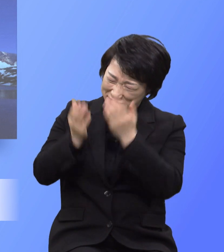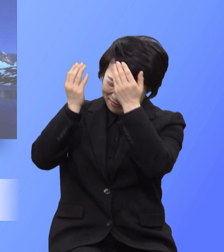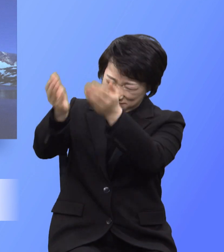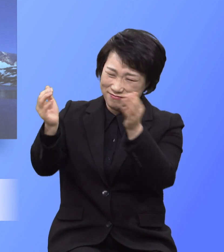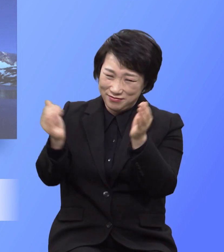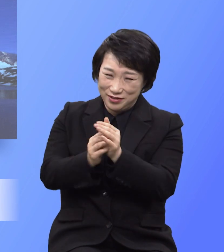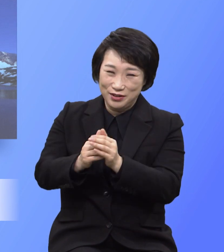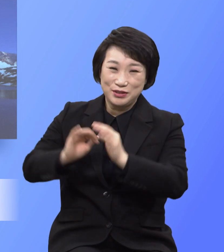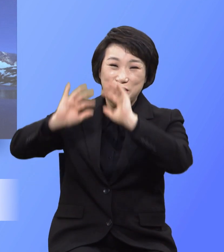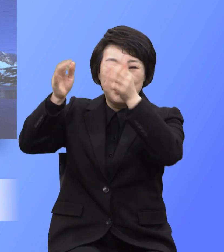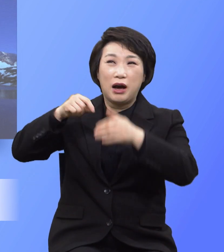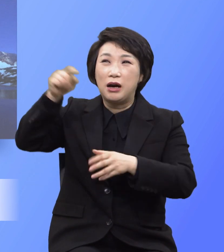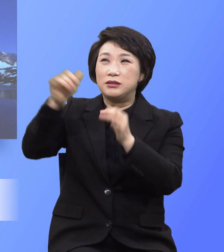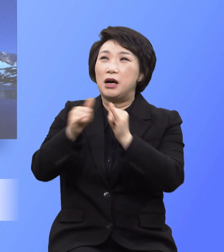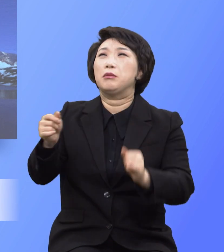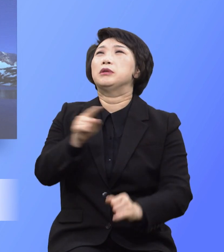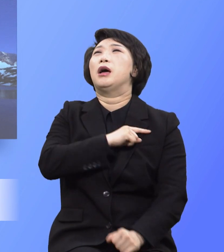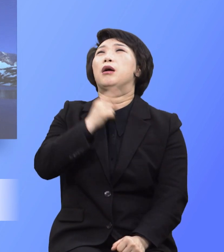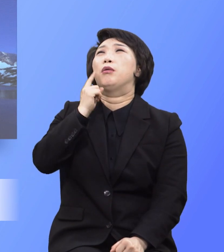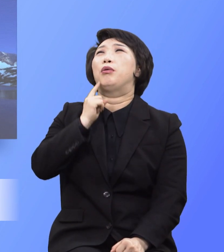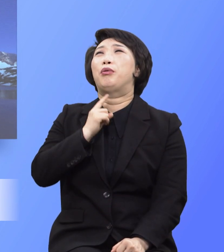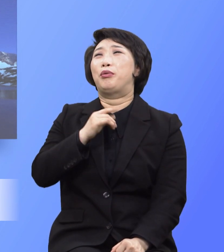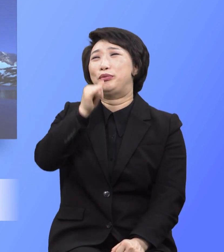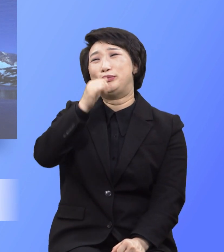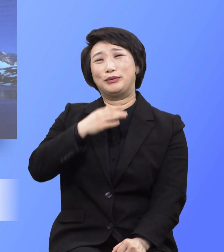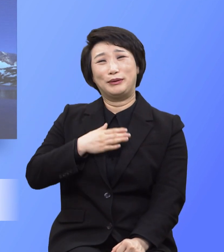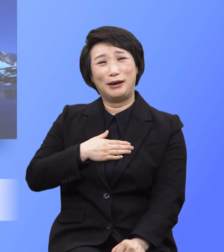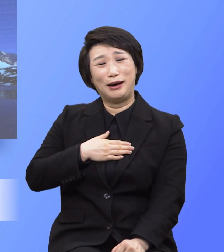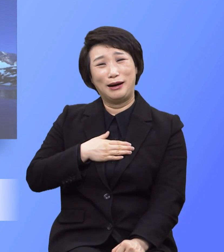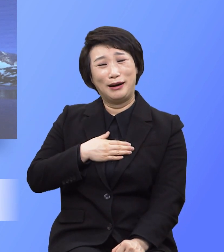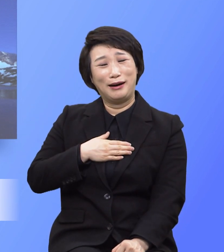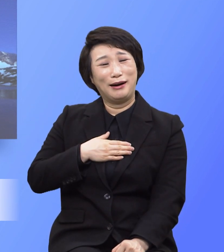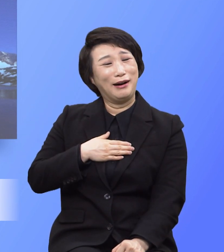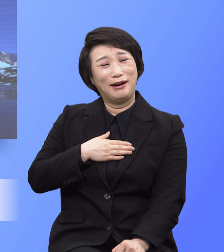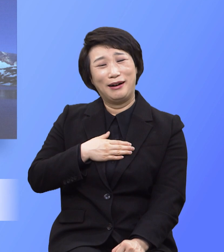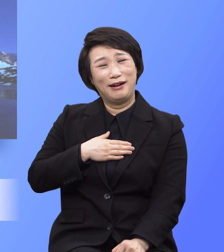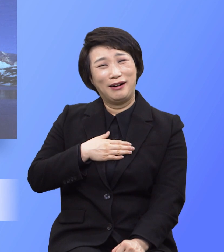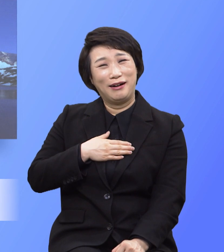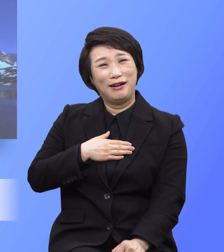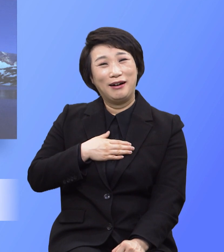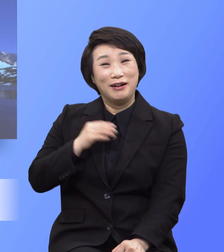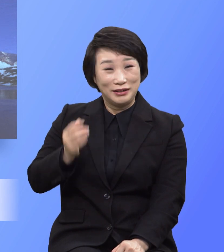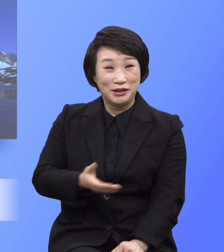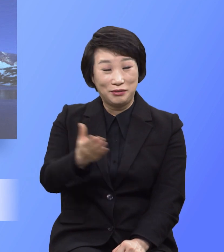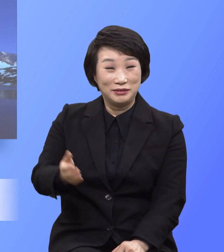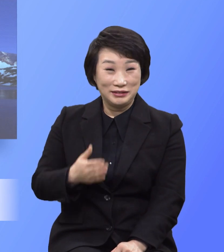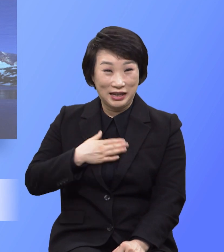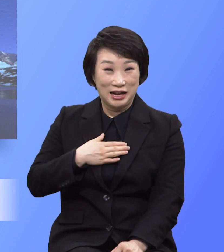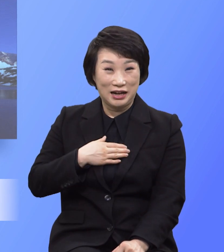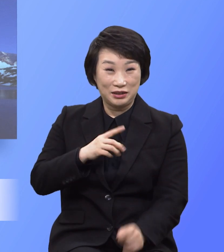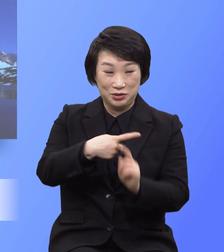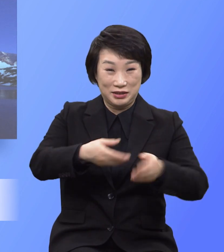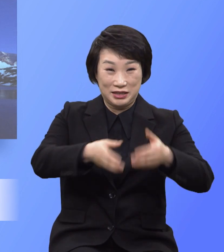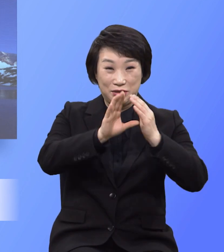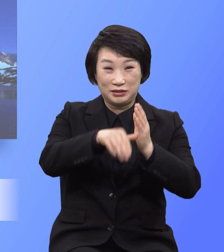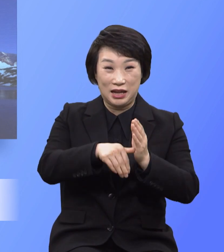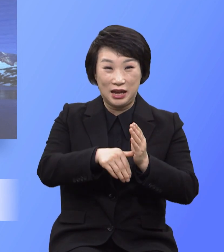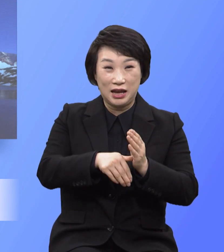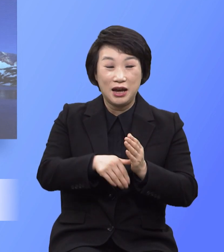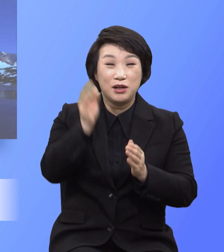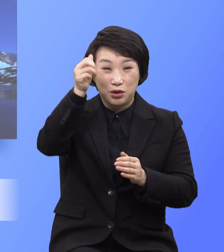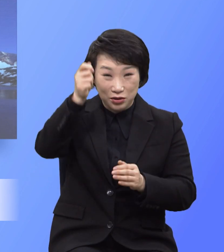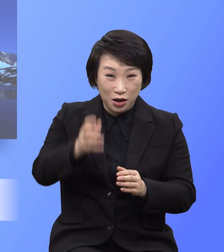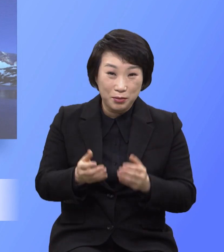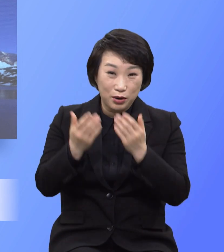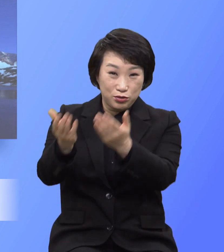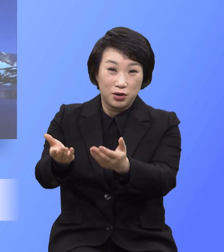드리고 가는 자가 너무 부러운 사람이다. 그 얘기 자주 했어요. 연희동에서. 그러나 돈